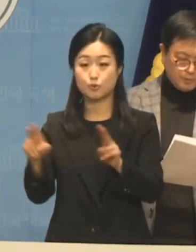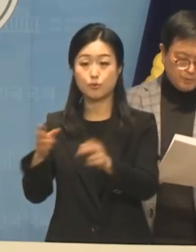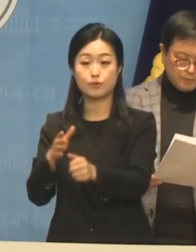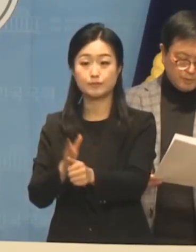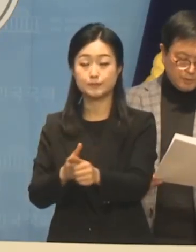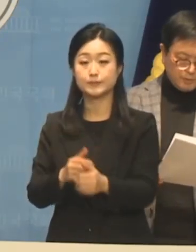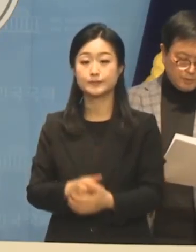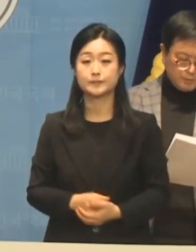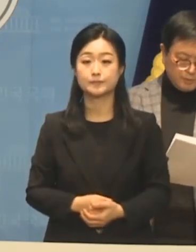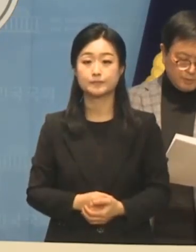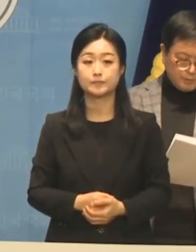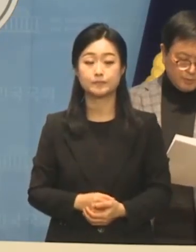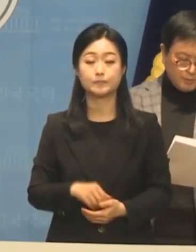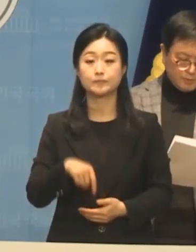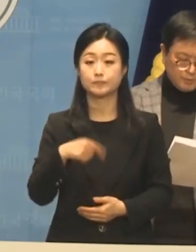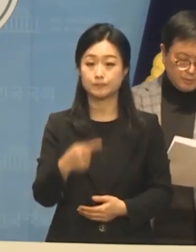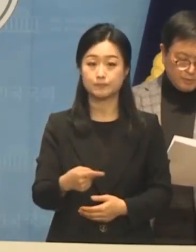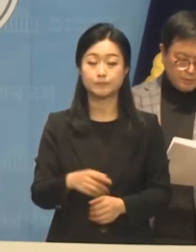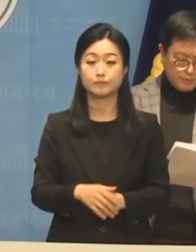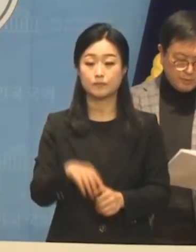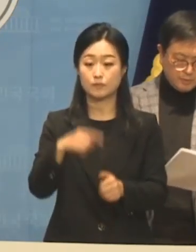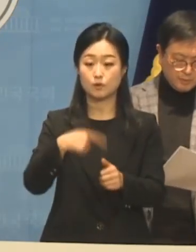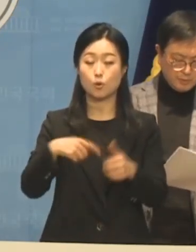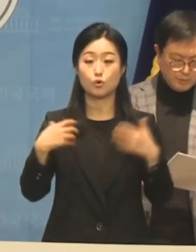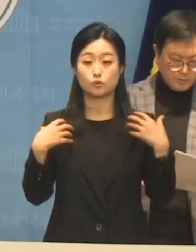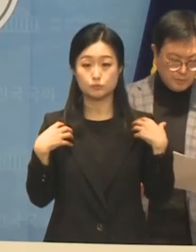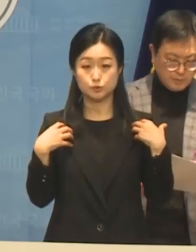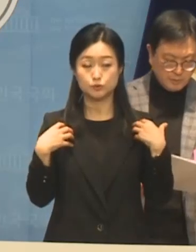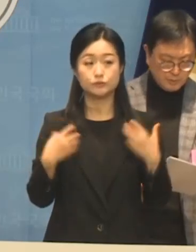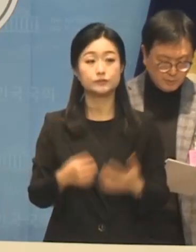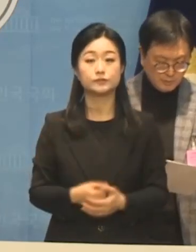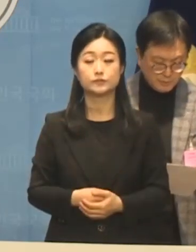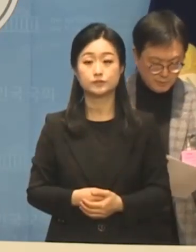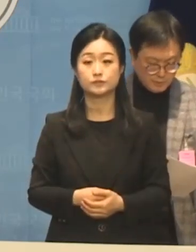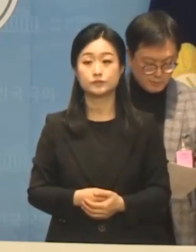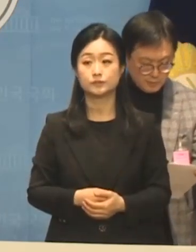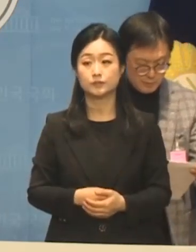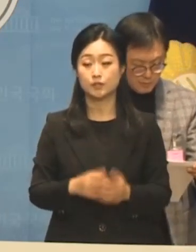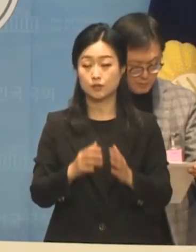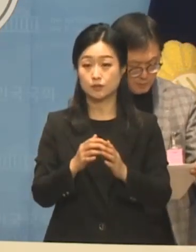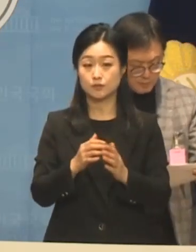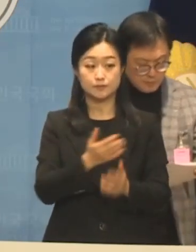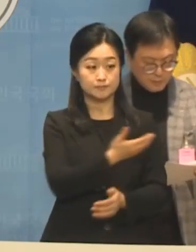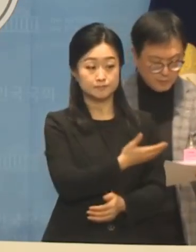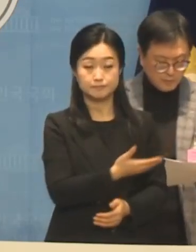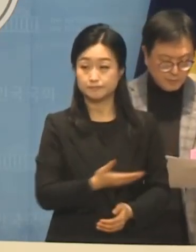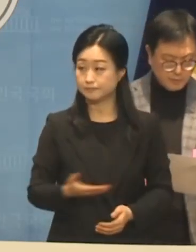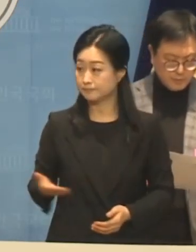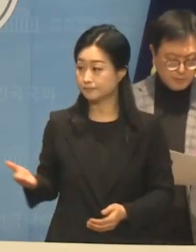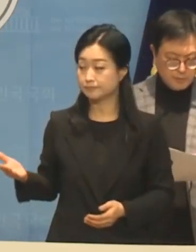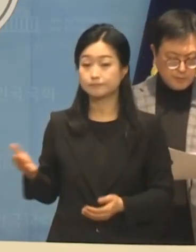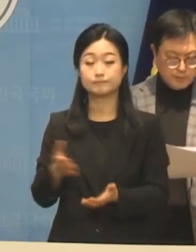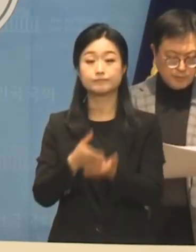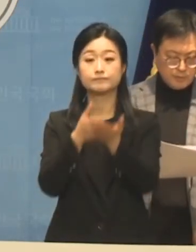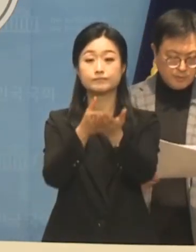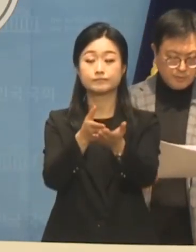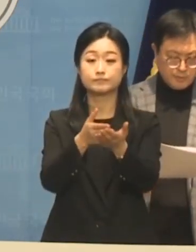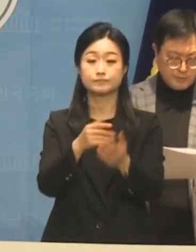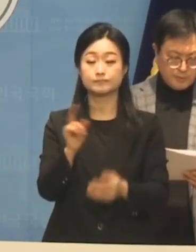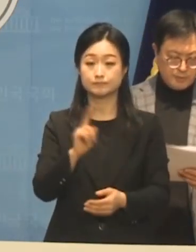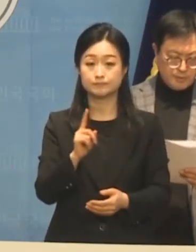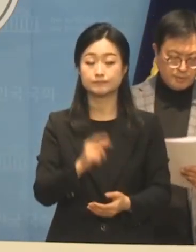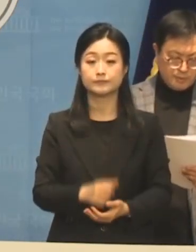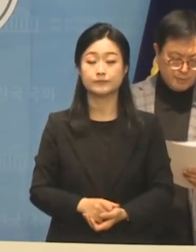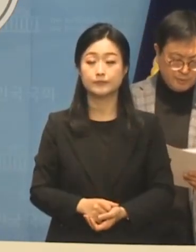됩니다. 마지막으로 교육부의 범학계 국민단은 아래와 같은 사항을